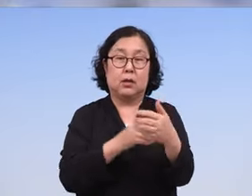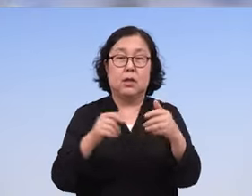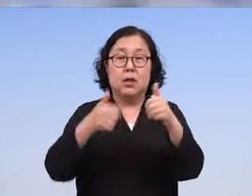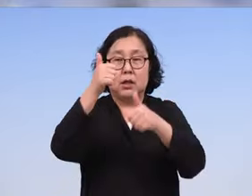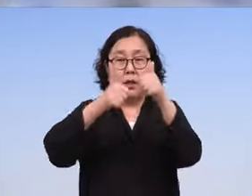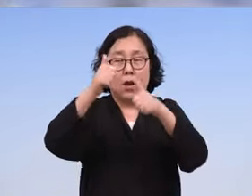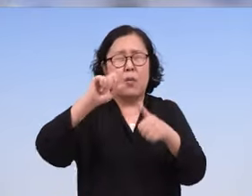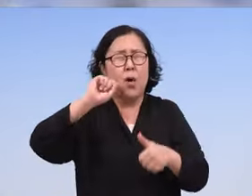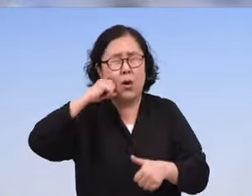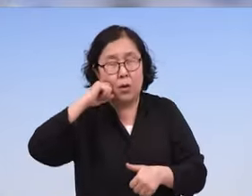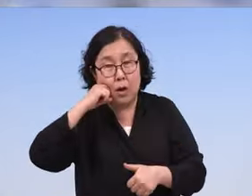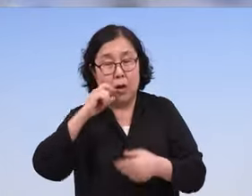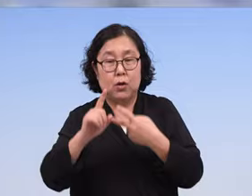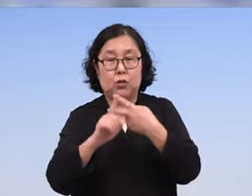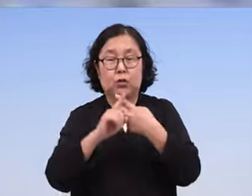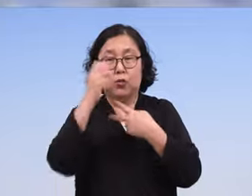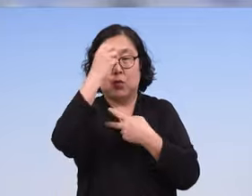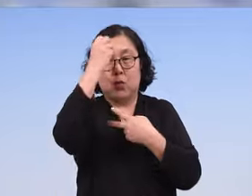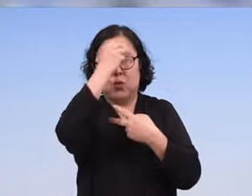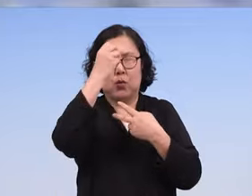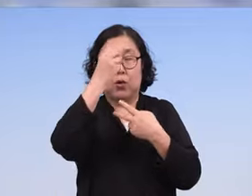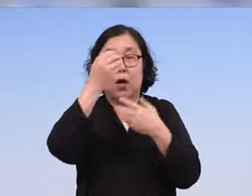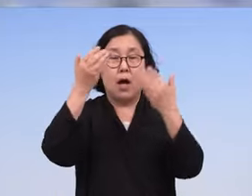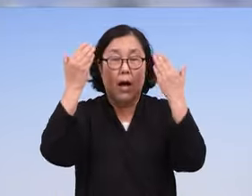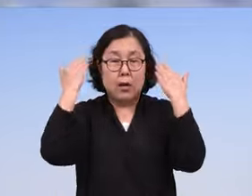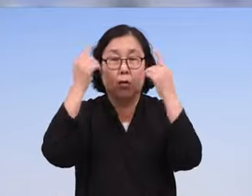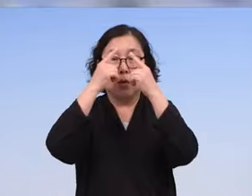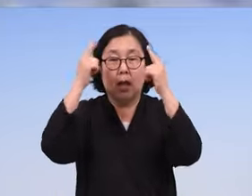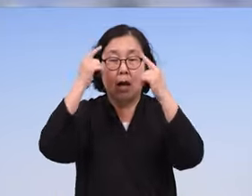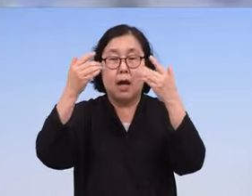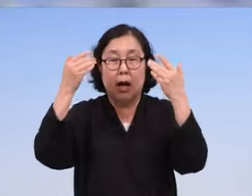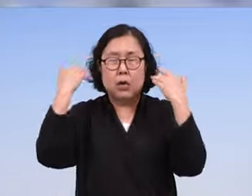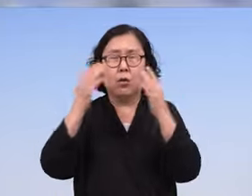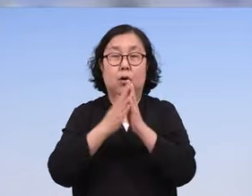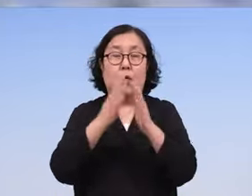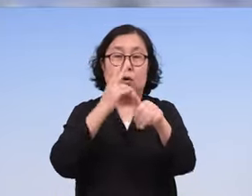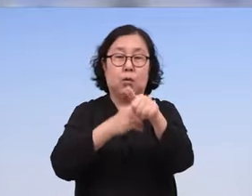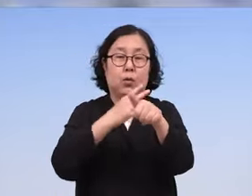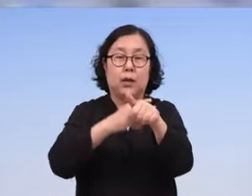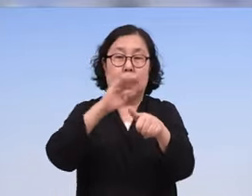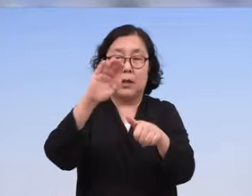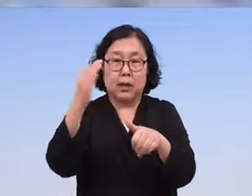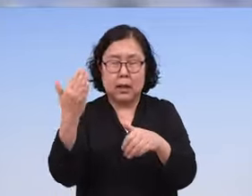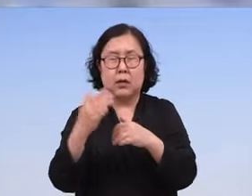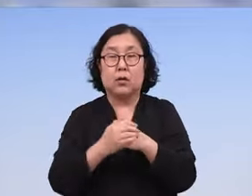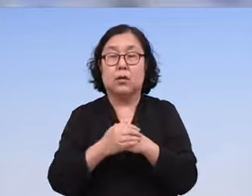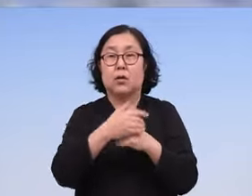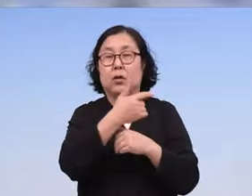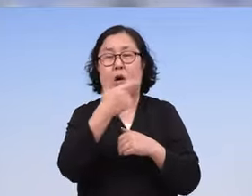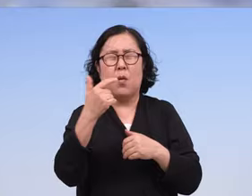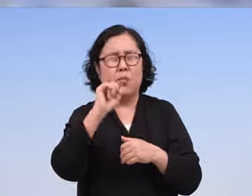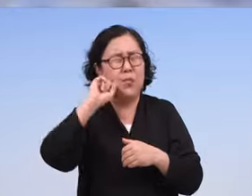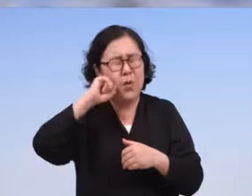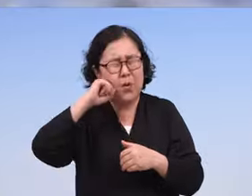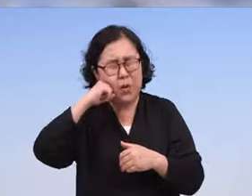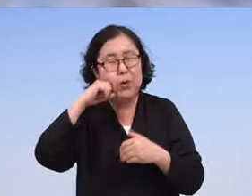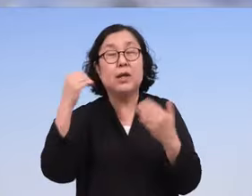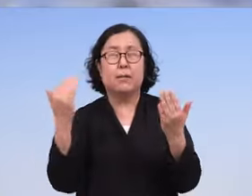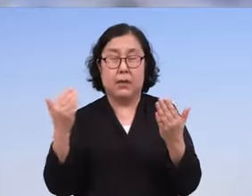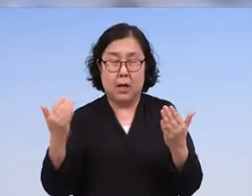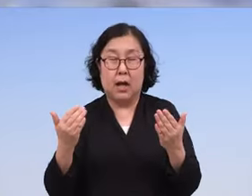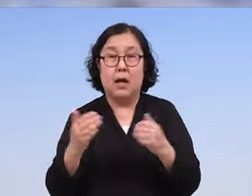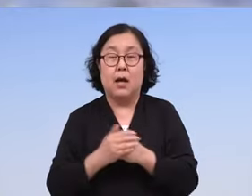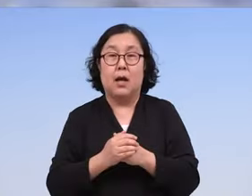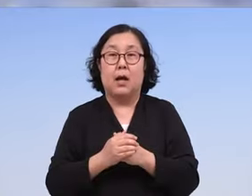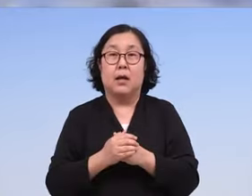엄청 어렵다 그러더라고요. 그래서 중고등학교, 초등학교, 대학교 이 교사가 된다는 거, 교수가 된다는 건